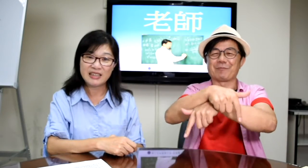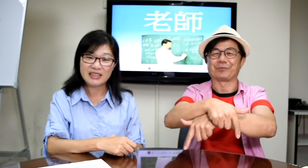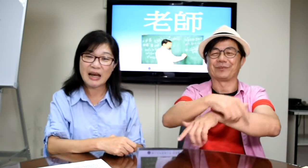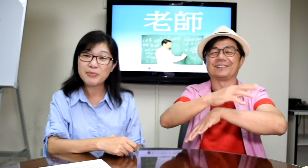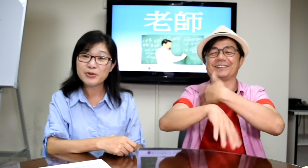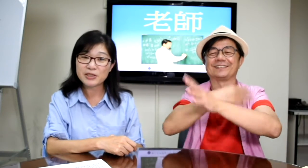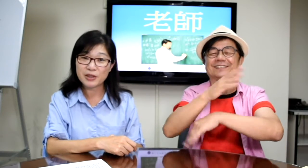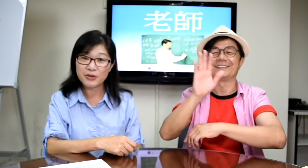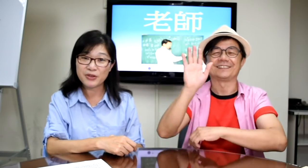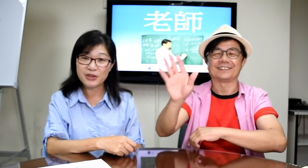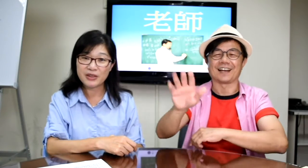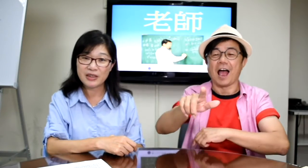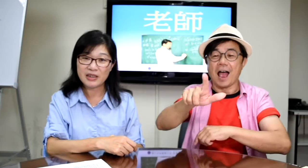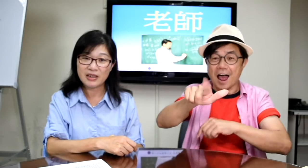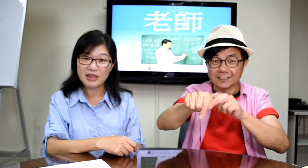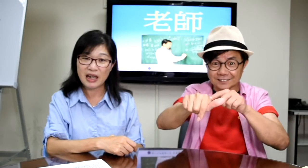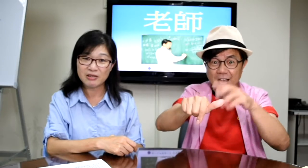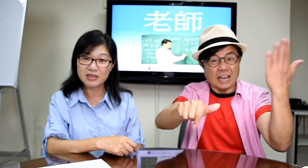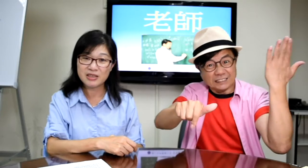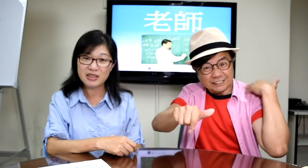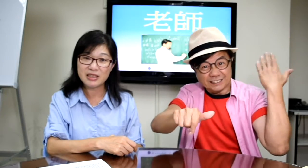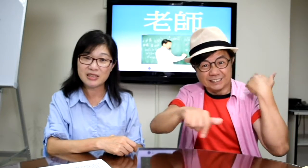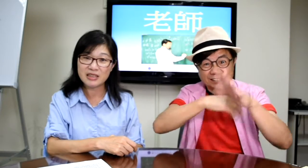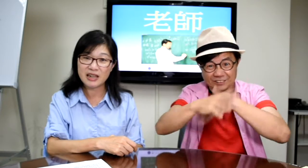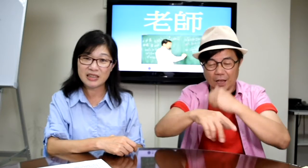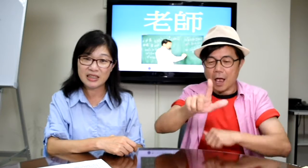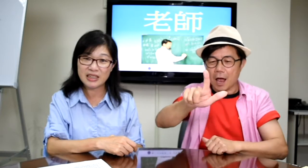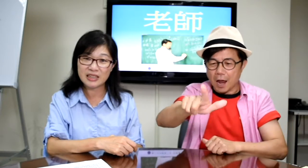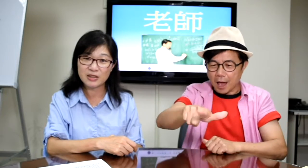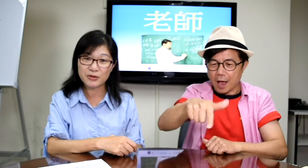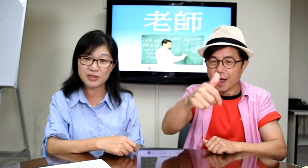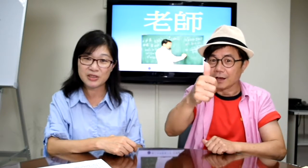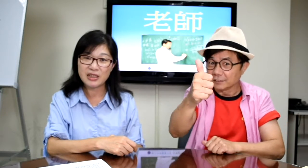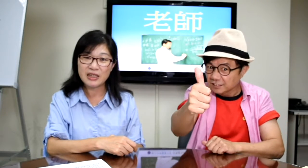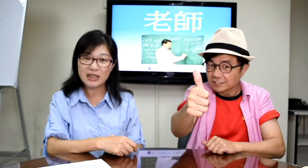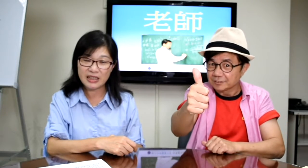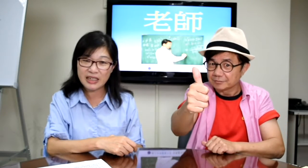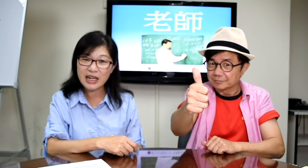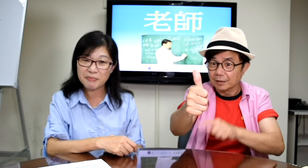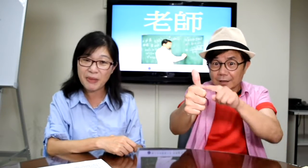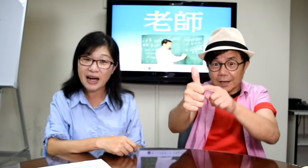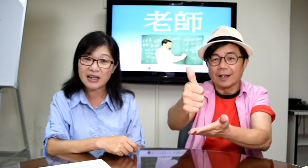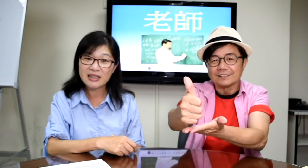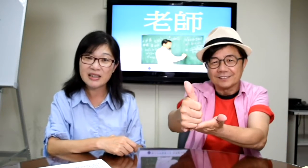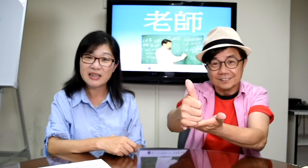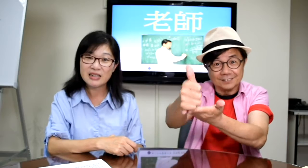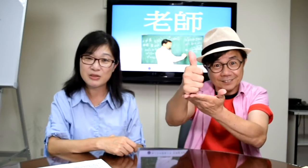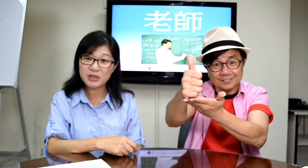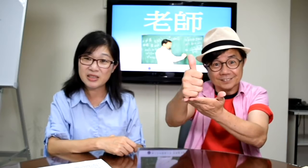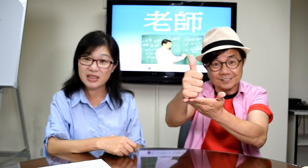南部的手语老师的意思，以前的手语是你很棒，尊敬老